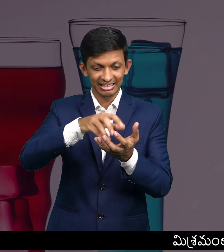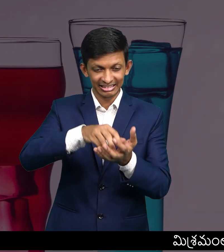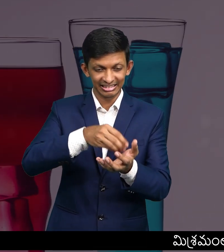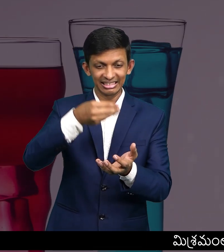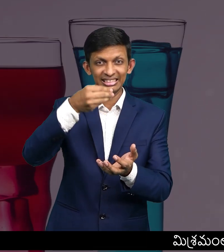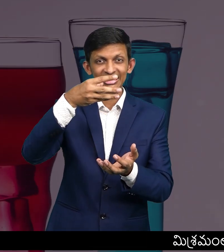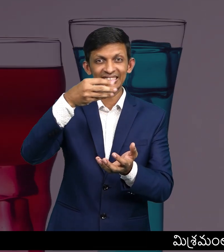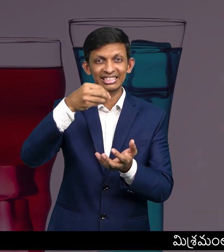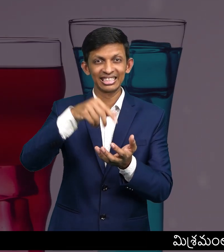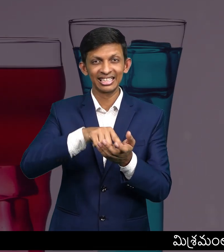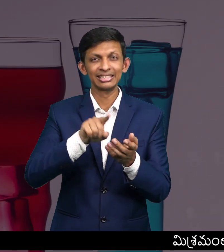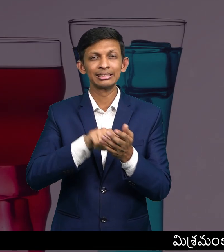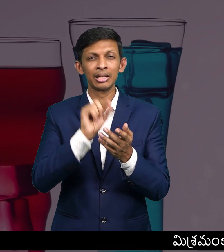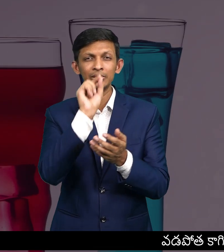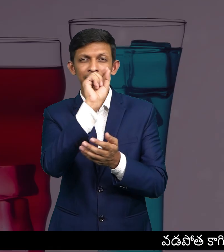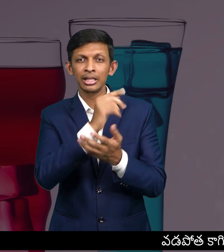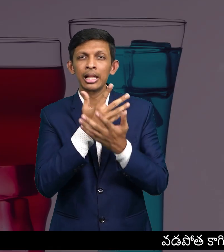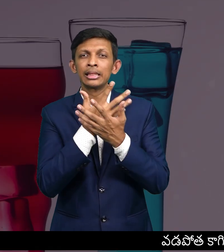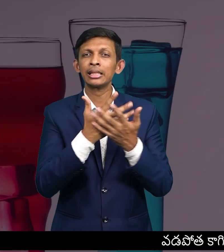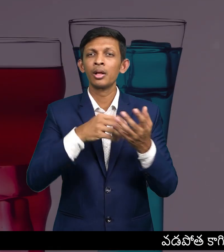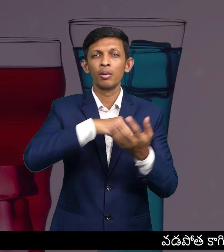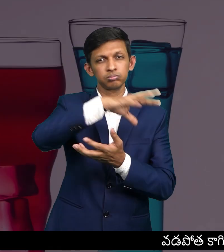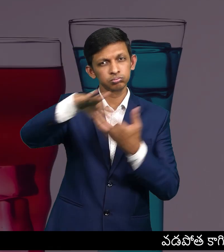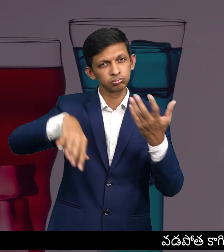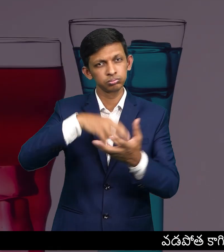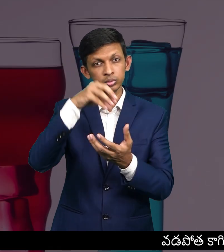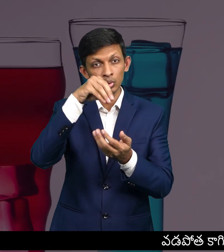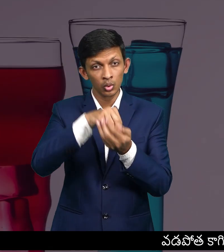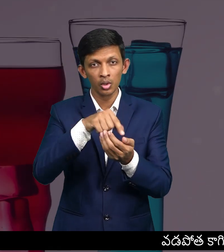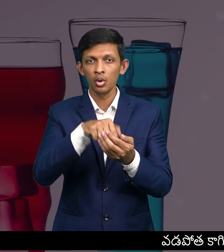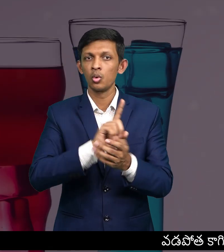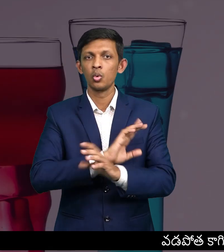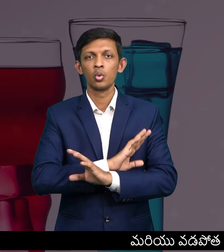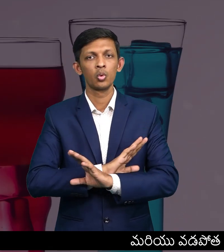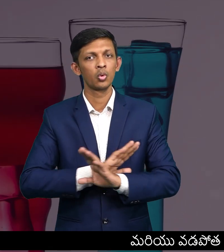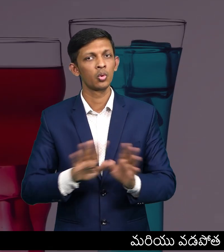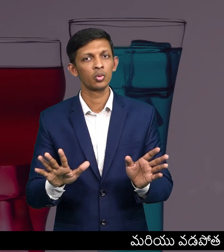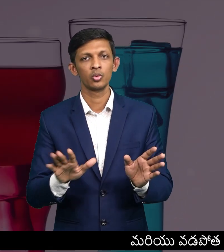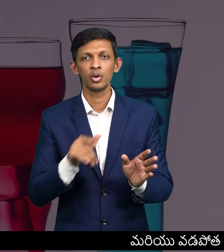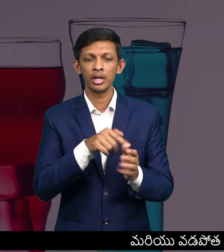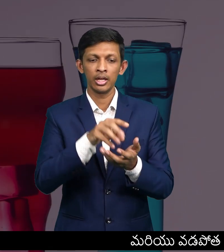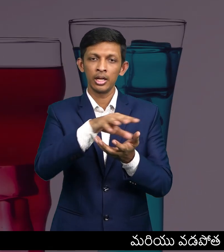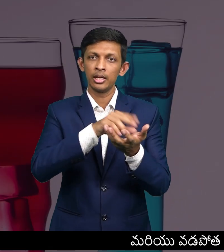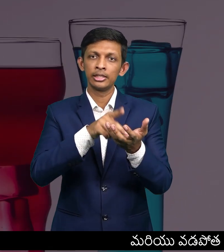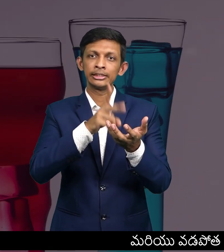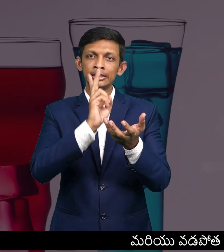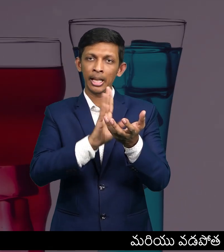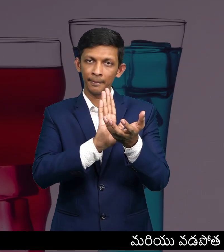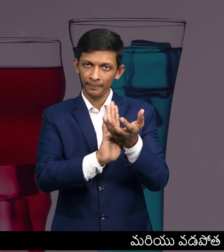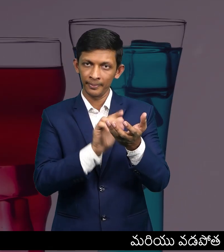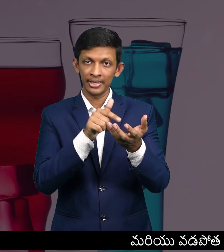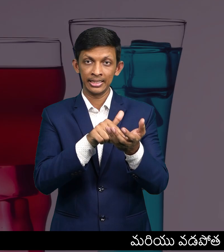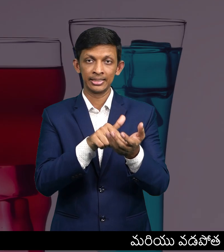మిశ్రమంలోని ఘన కణాలు వడపోత కాగితం గుండా వెళ్ళవు మరియు వడపోత కాగితంపై